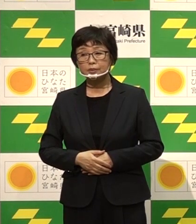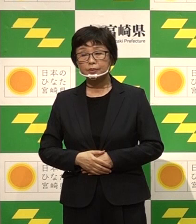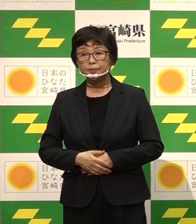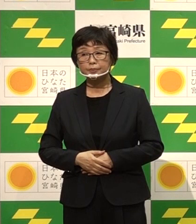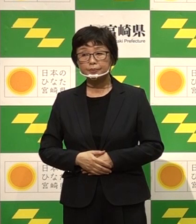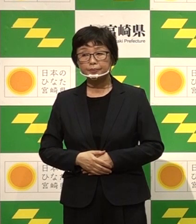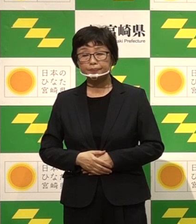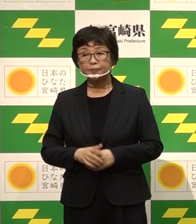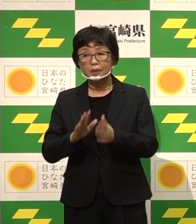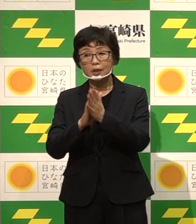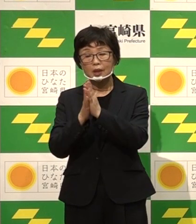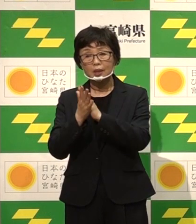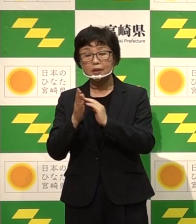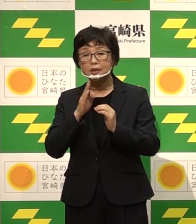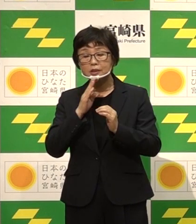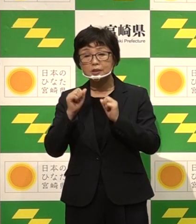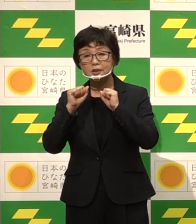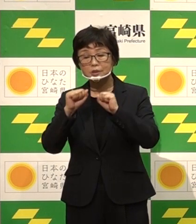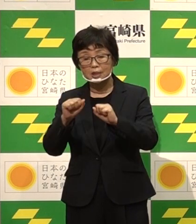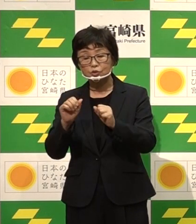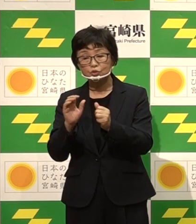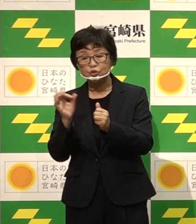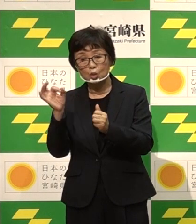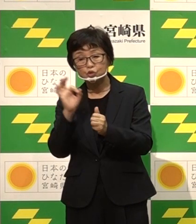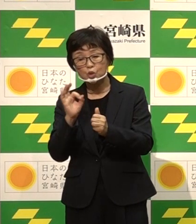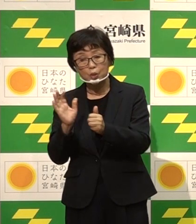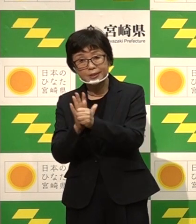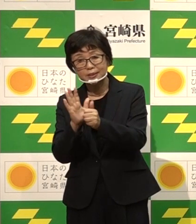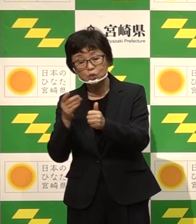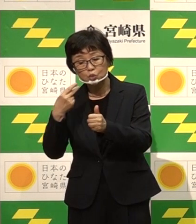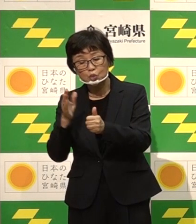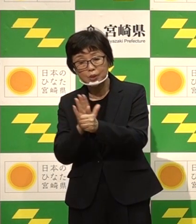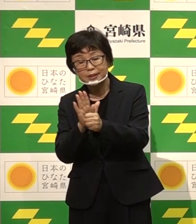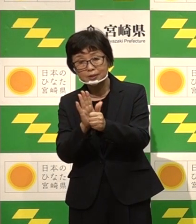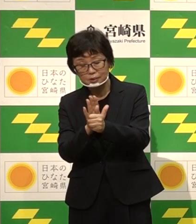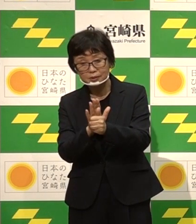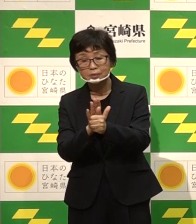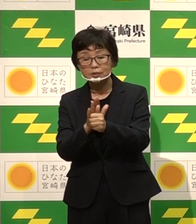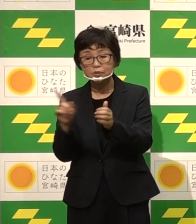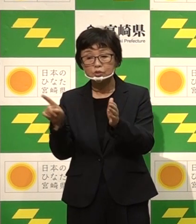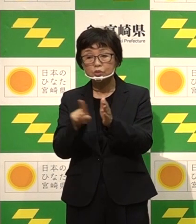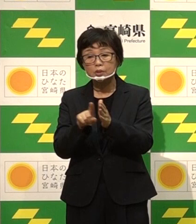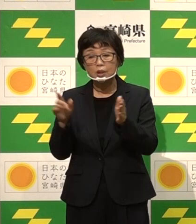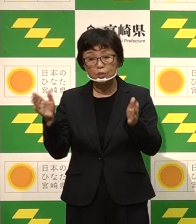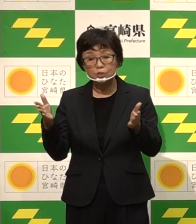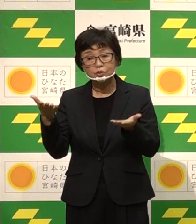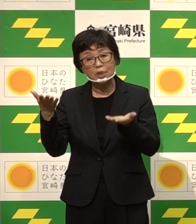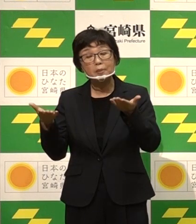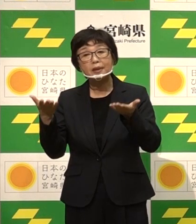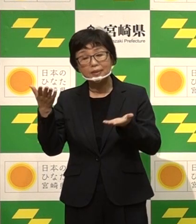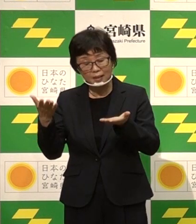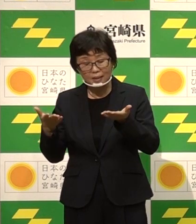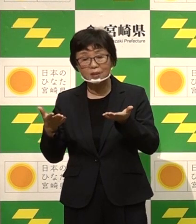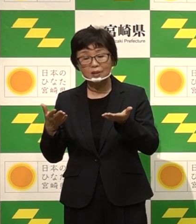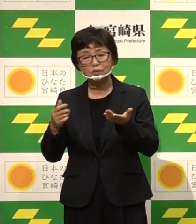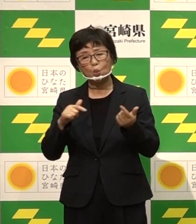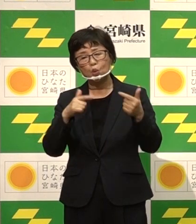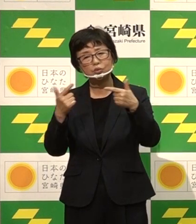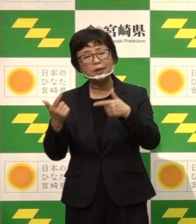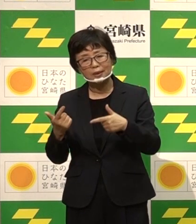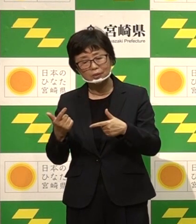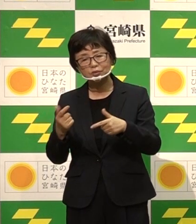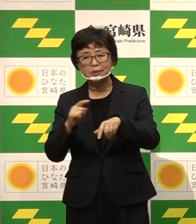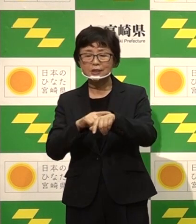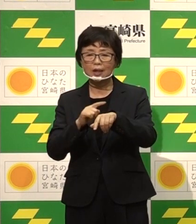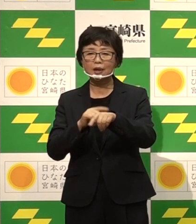はい、手の方で実施されている食料等 の、 支援ですね、はい、まあ、従来と比べて、まあ、ちょっと到着までその、まあ、